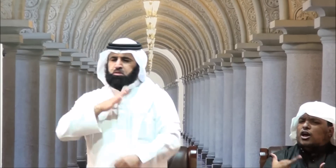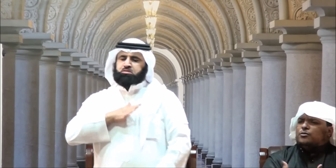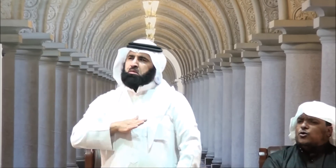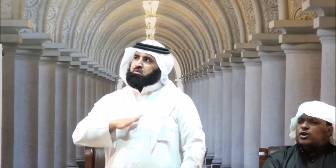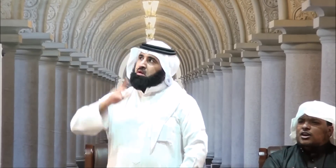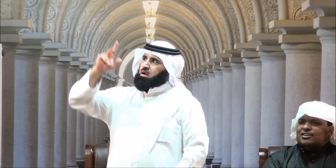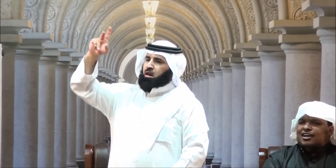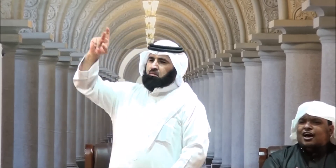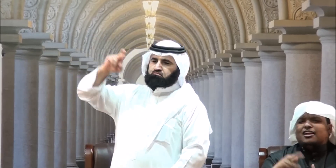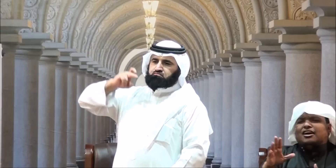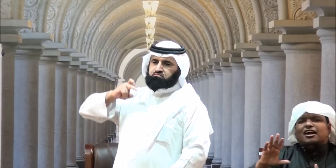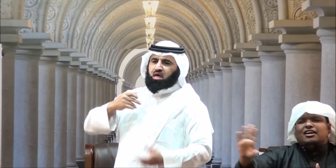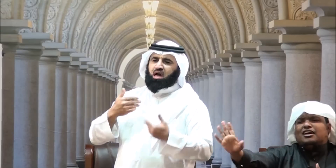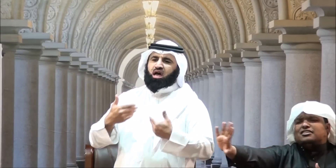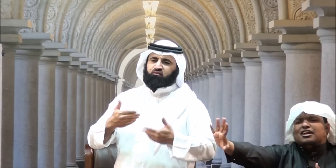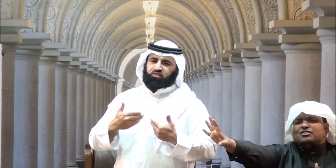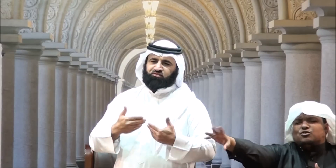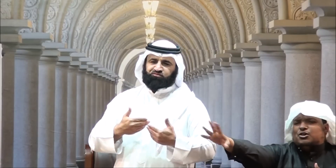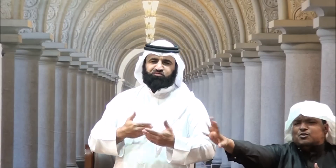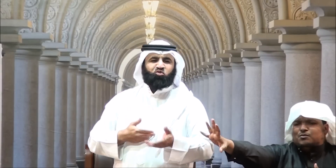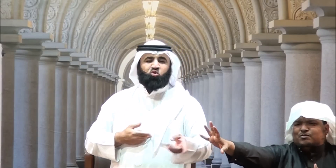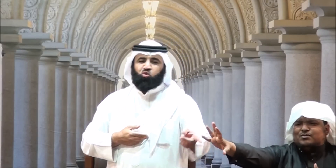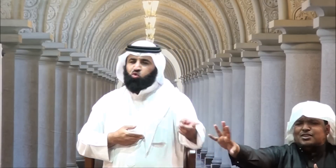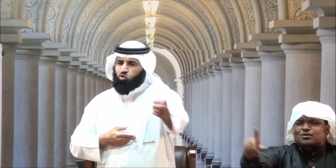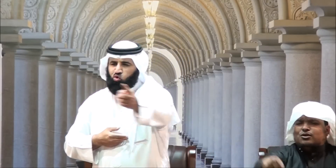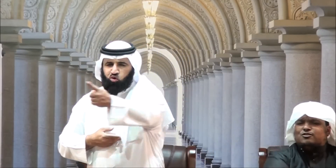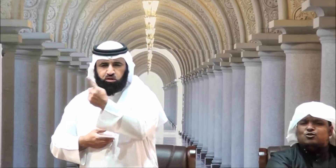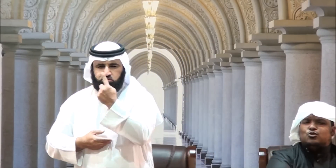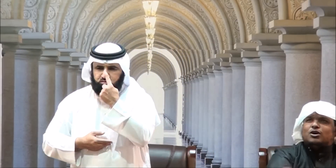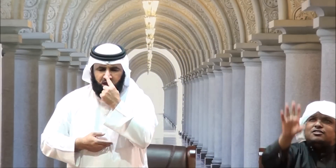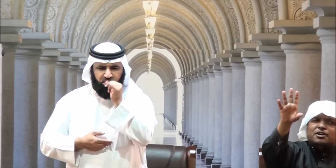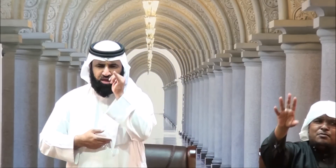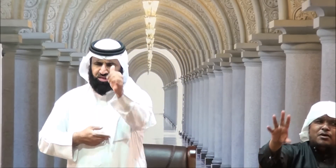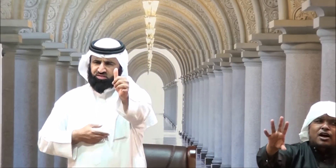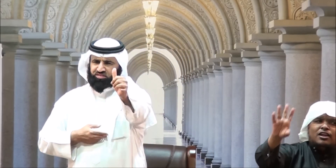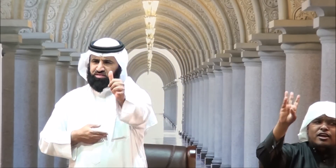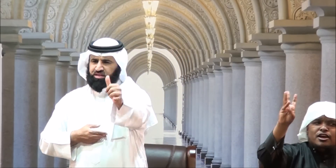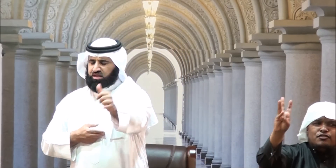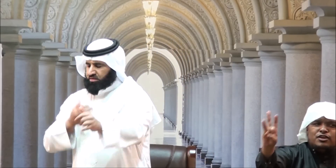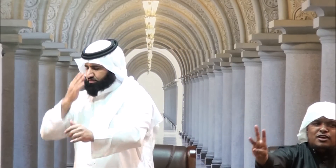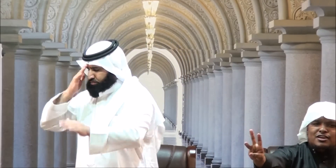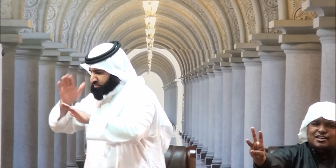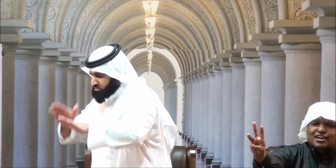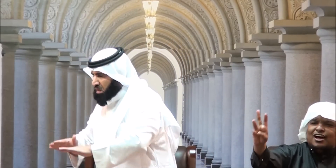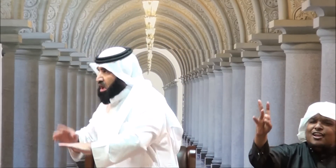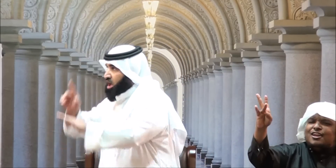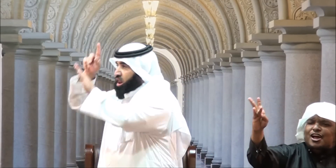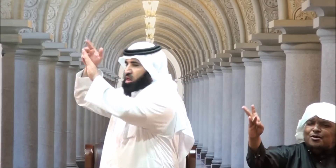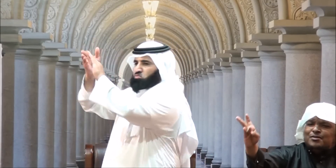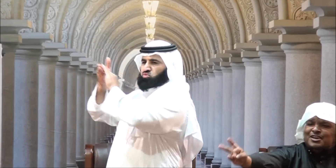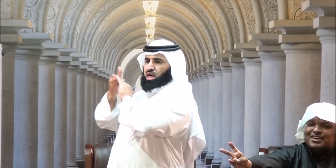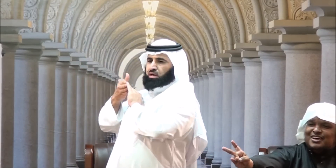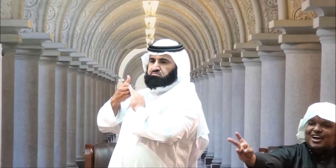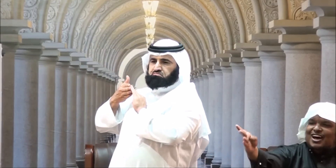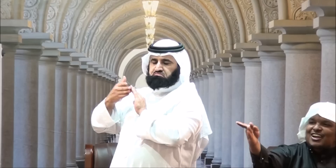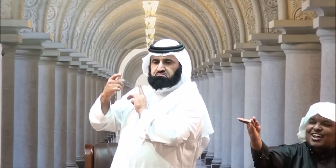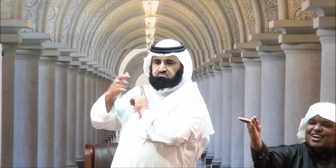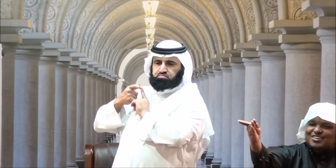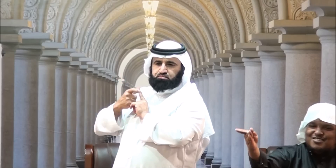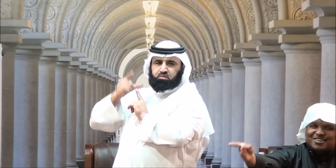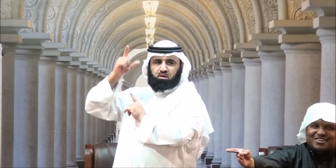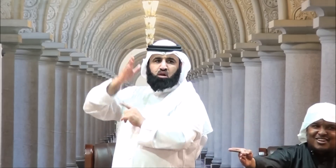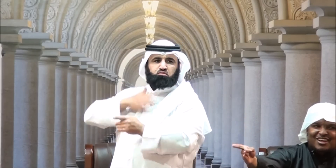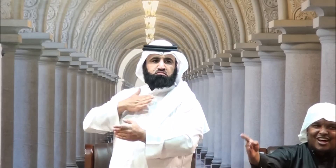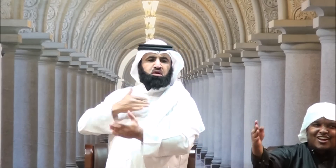يعادونه يحاربونه؟ الله قال له لا تطيعهم واسجد واقترب، الله يكفيك، الله يحميك،